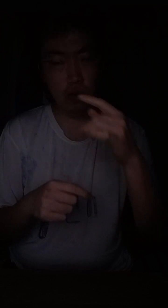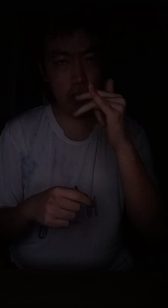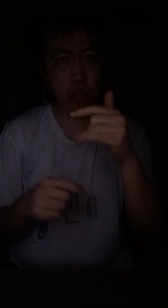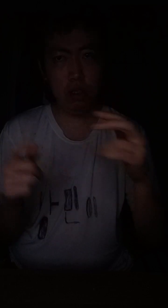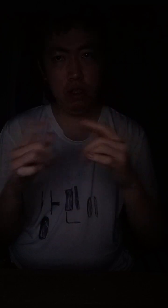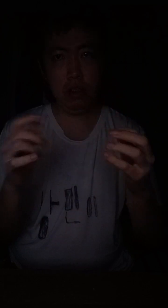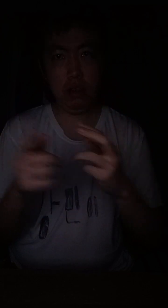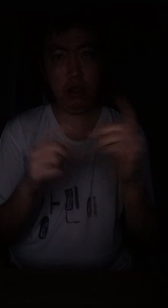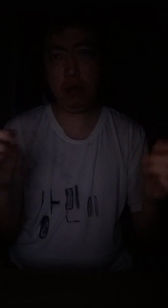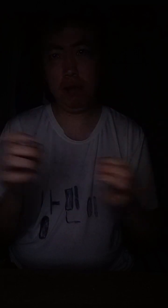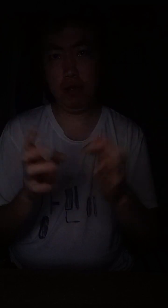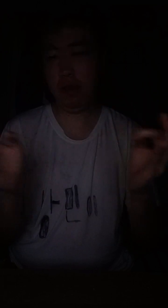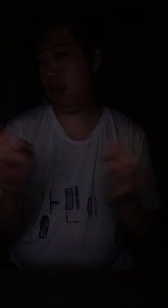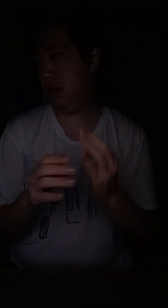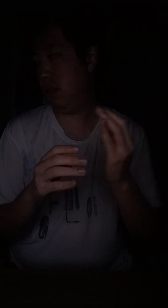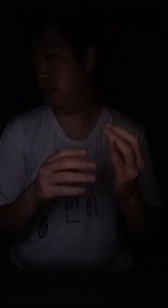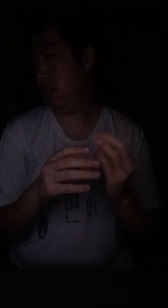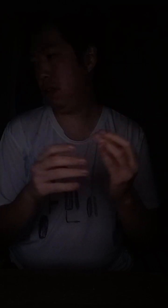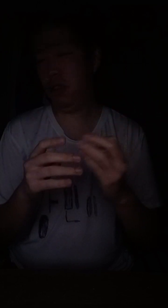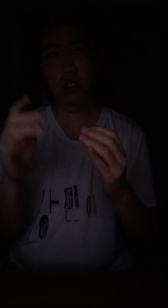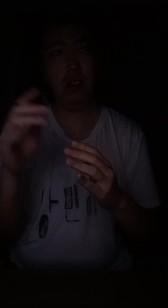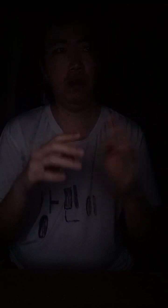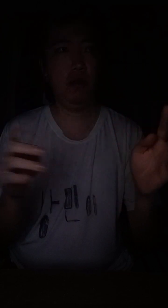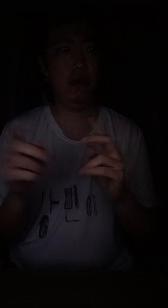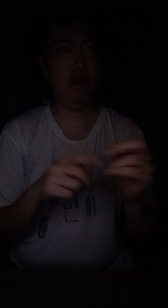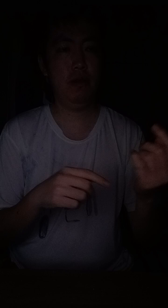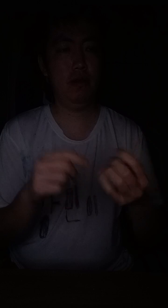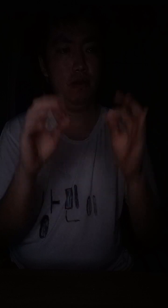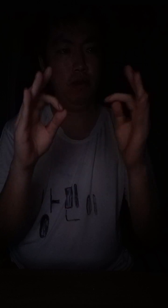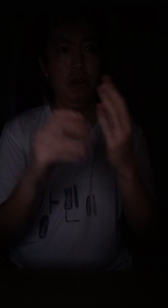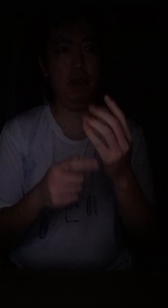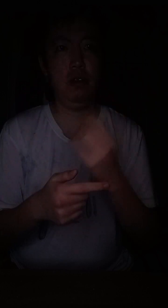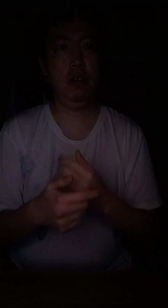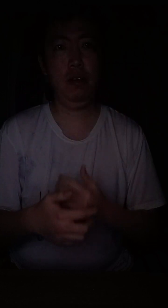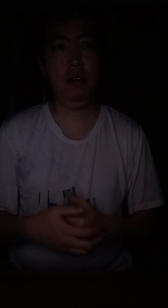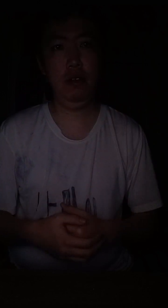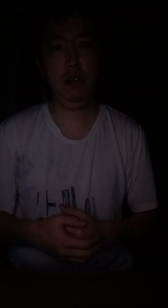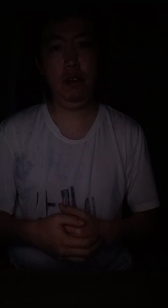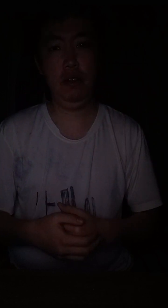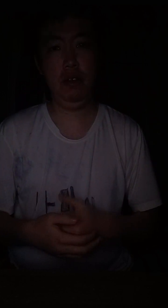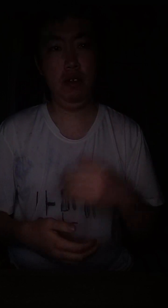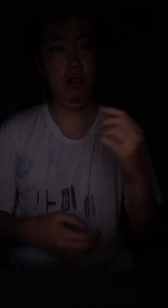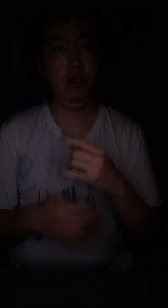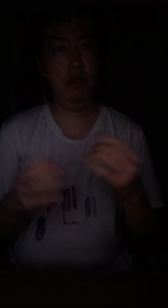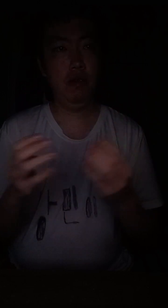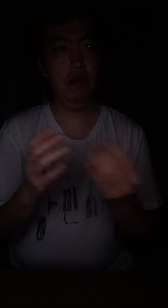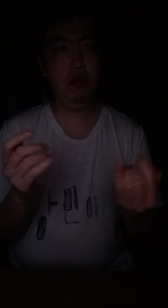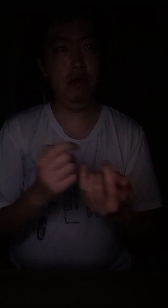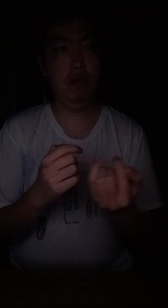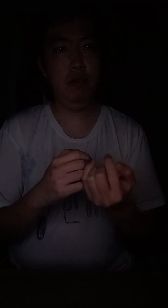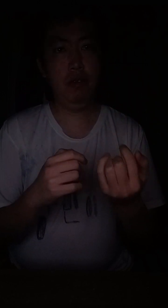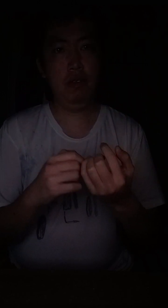독립성에 강한 의지를 겸비했다고 박 후보자를 평가했습니다. 오는 19일 국회 인사청문회를 앞둔 박